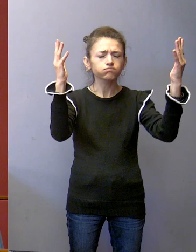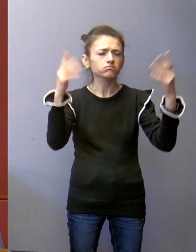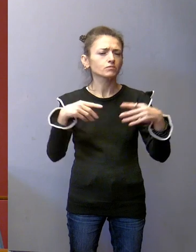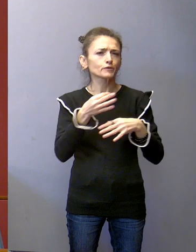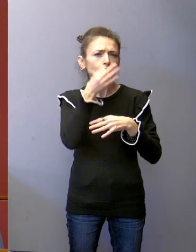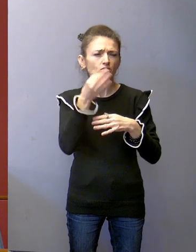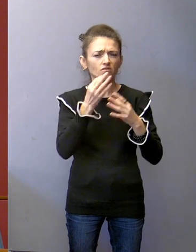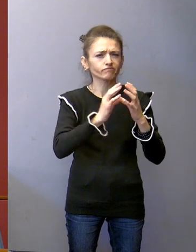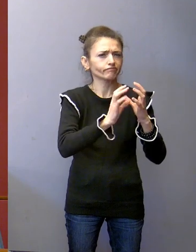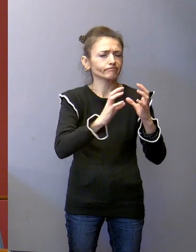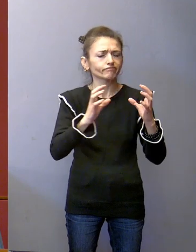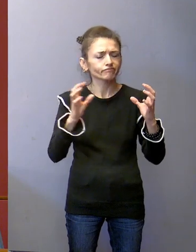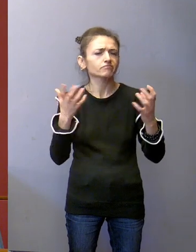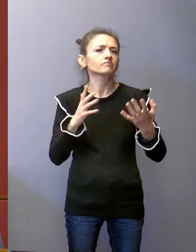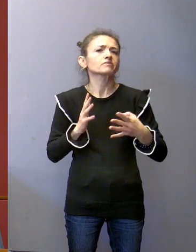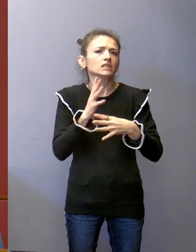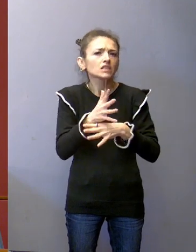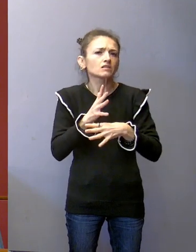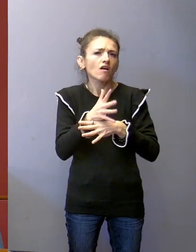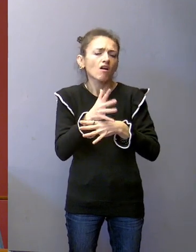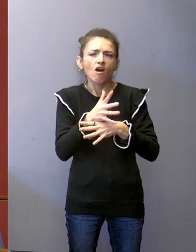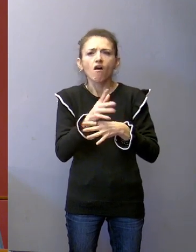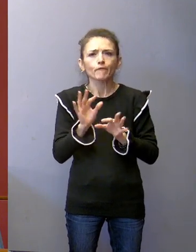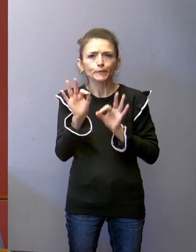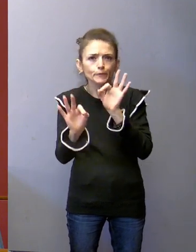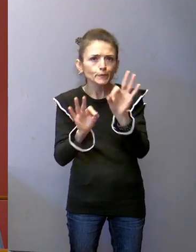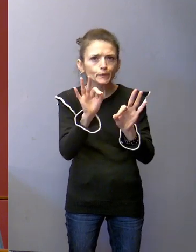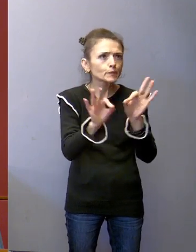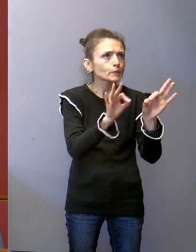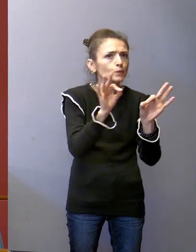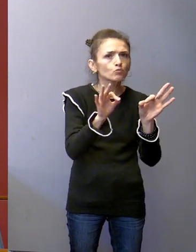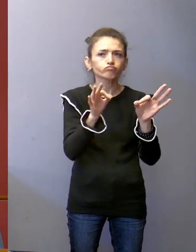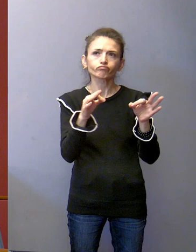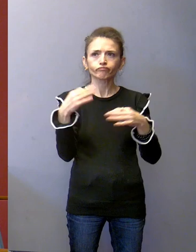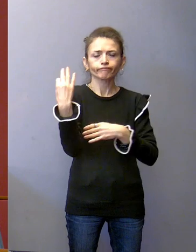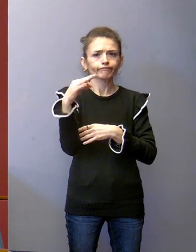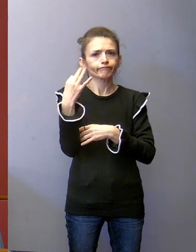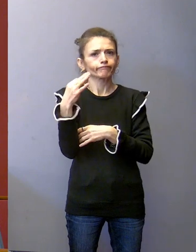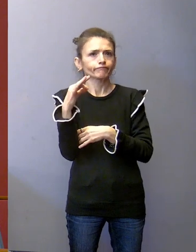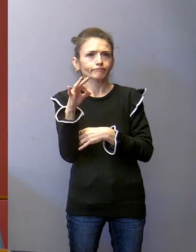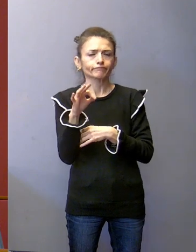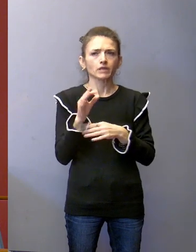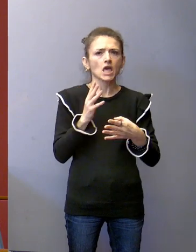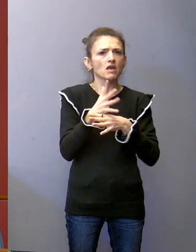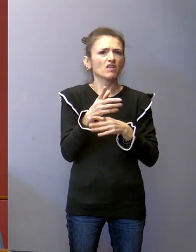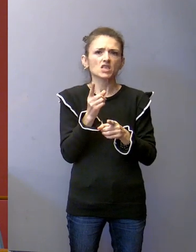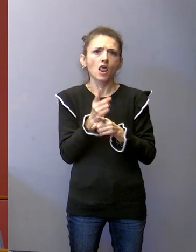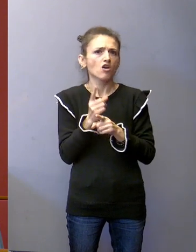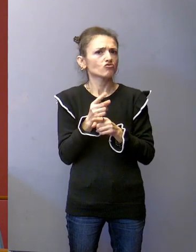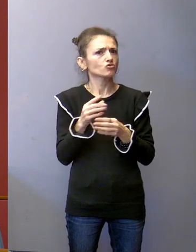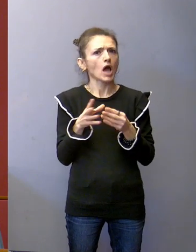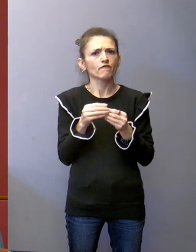si sta intervenendo anche per ripristinarla per riqualificare e fare tutte quelle interventi necessari